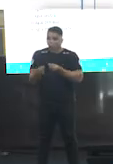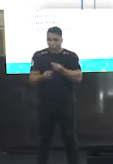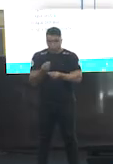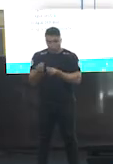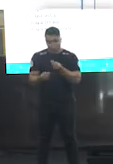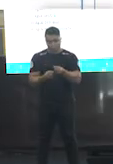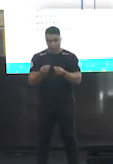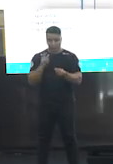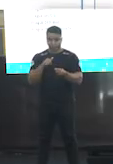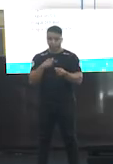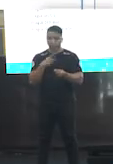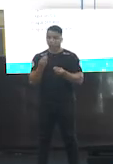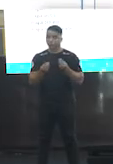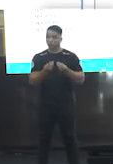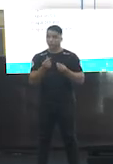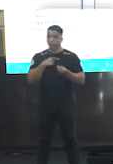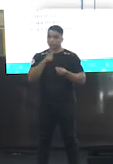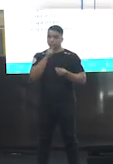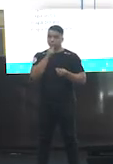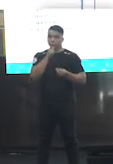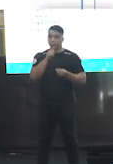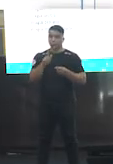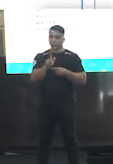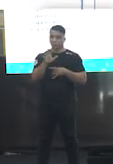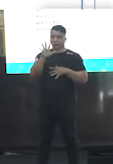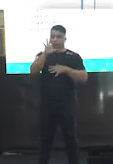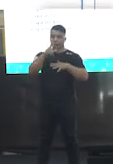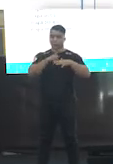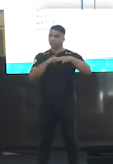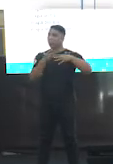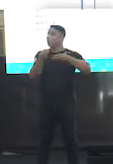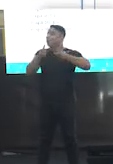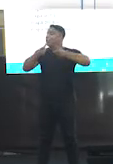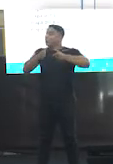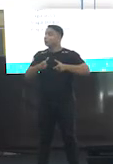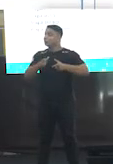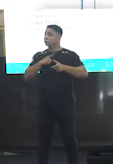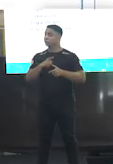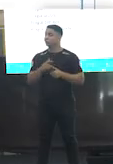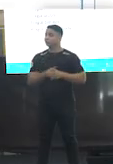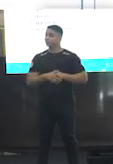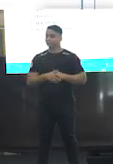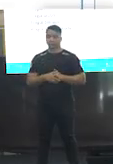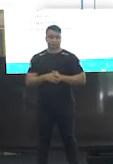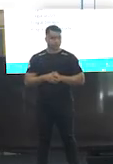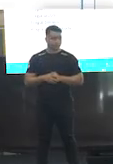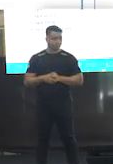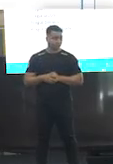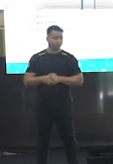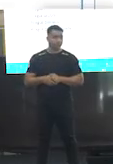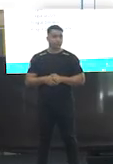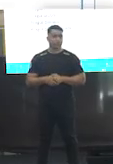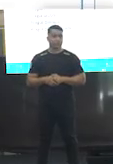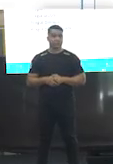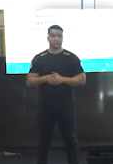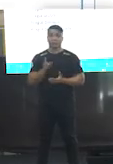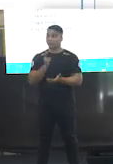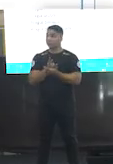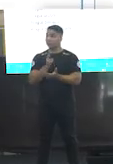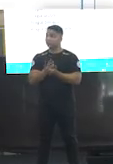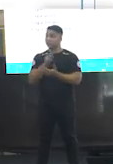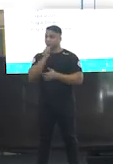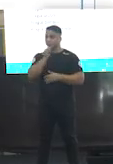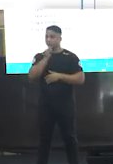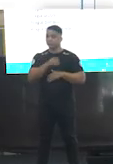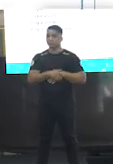canalizar e borbulhar os gases provenientes da incineração em toda vida que o cara